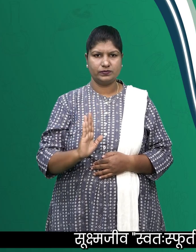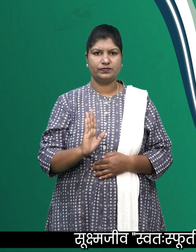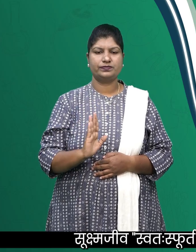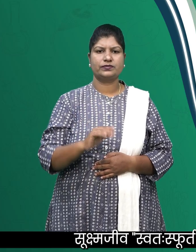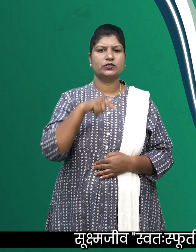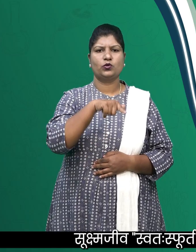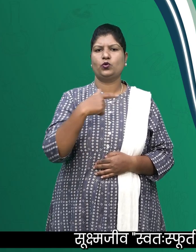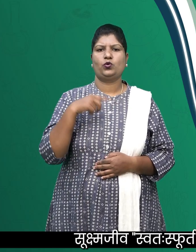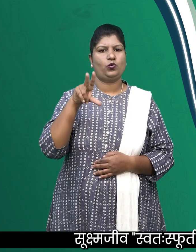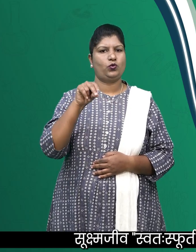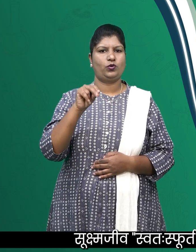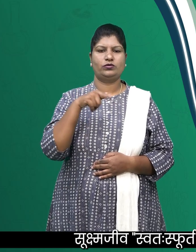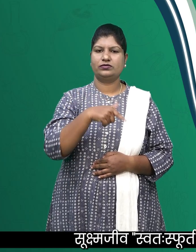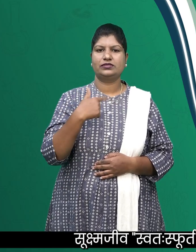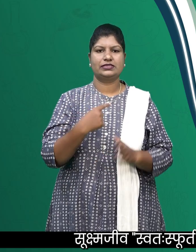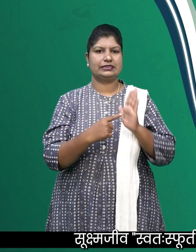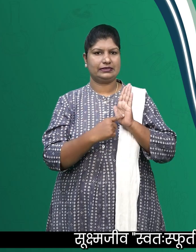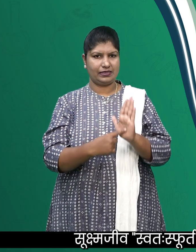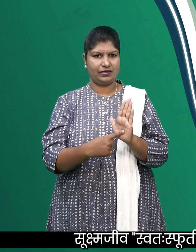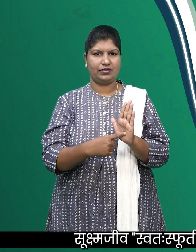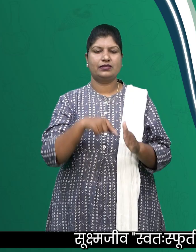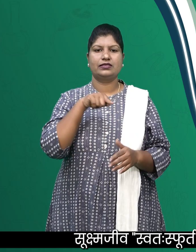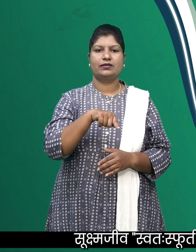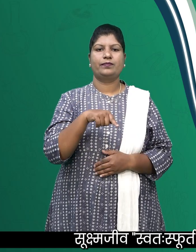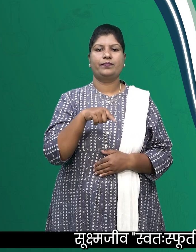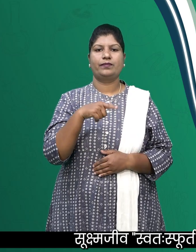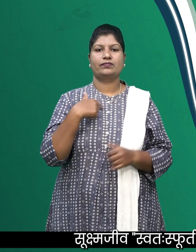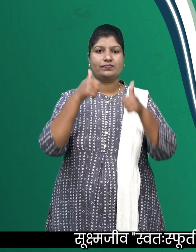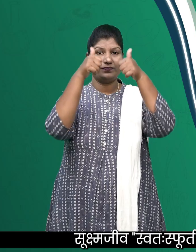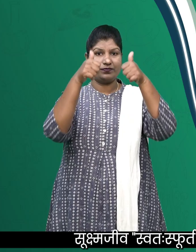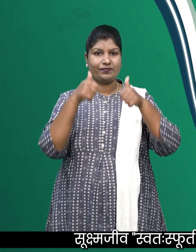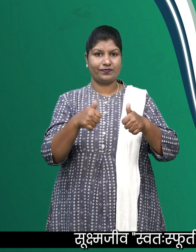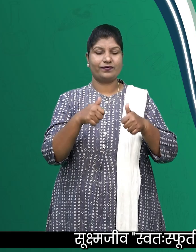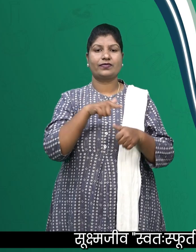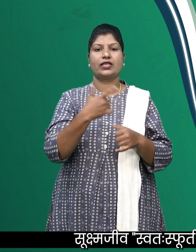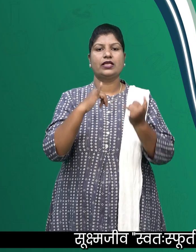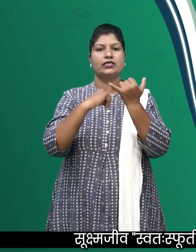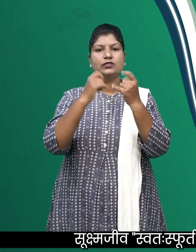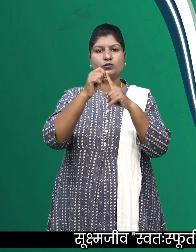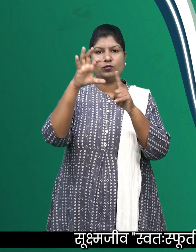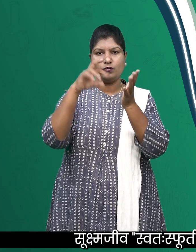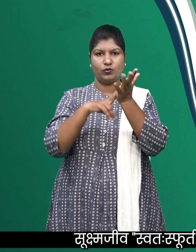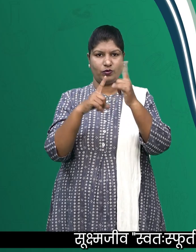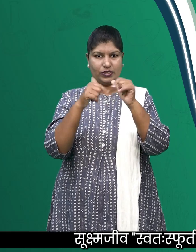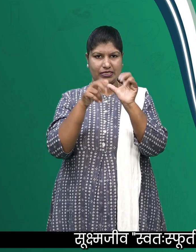सूक्ष्मजीव स्वतःस्फूर्त जनन है, परिणाम स्वरूप प्रकट नहीं होते हैं।